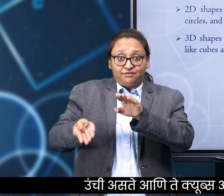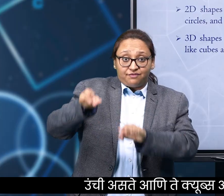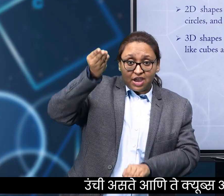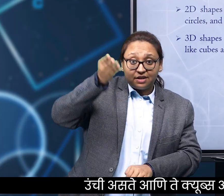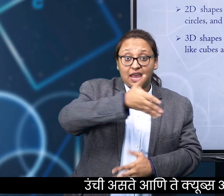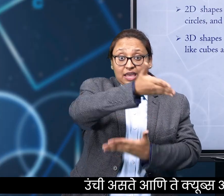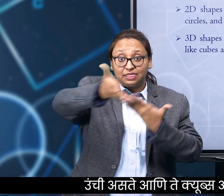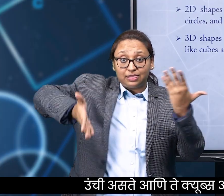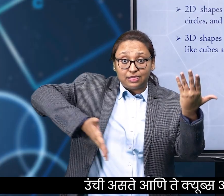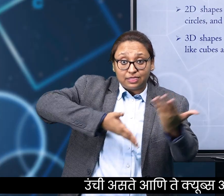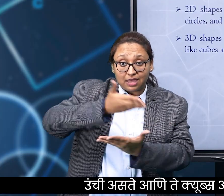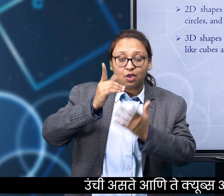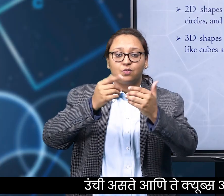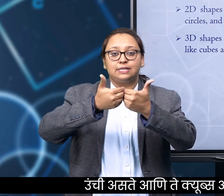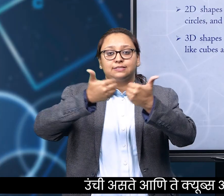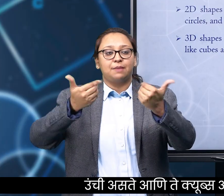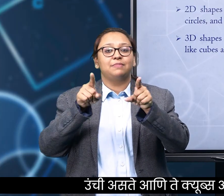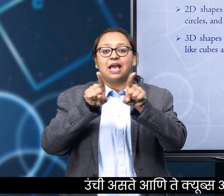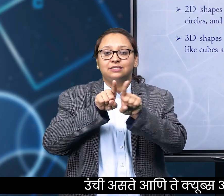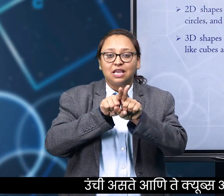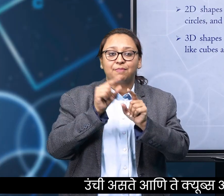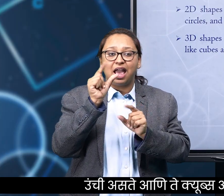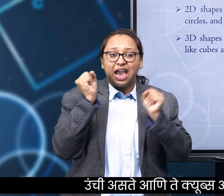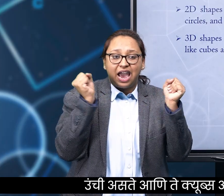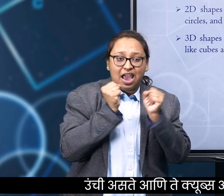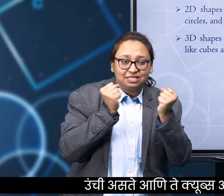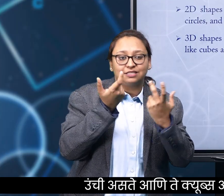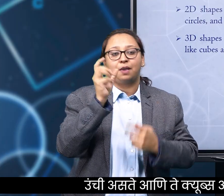आणि ते क्यूब्स आणि बॉल्स प्रमाणे जागा व्यापतात.